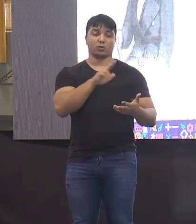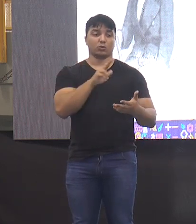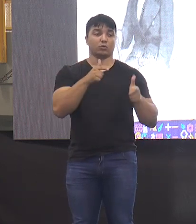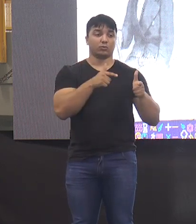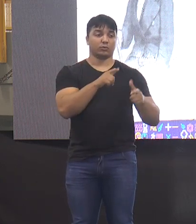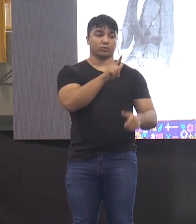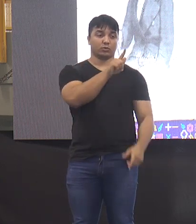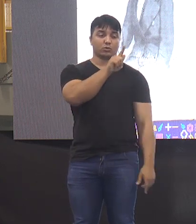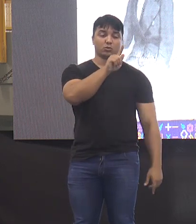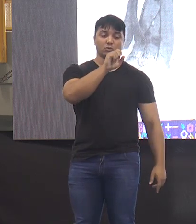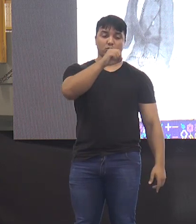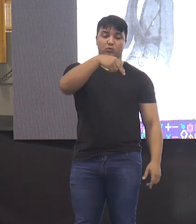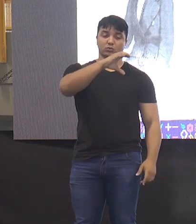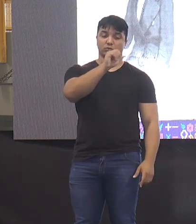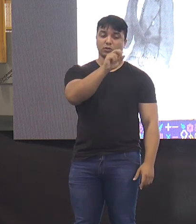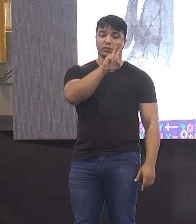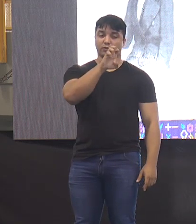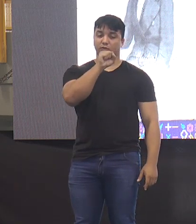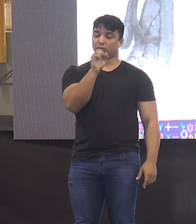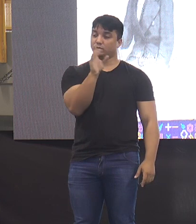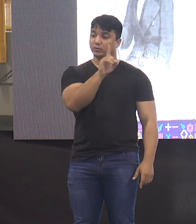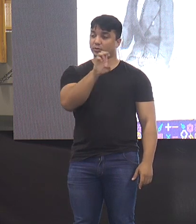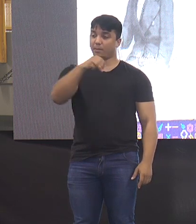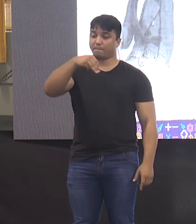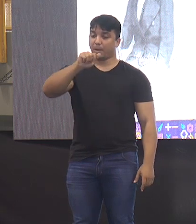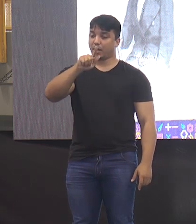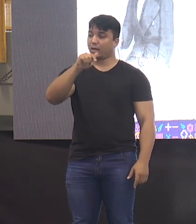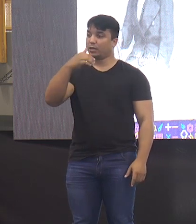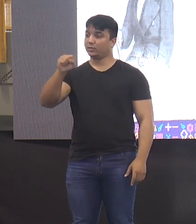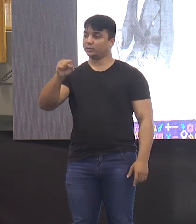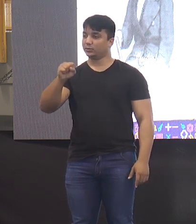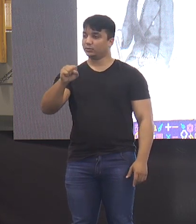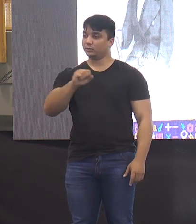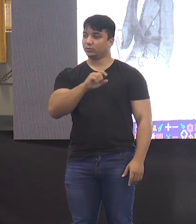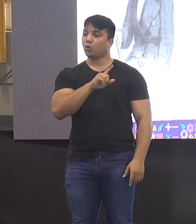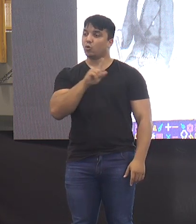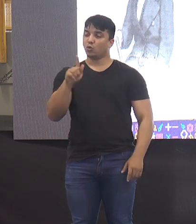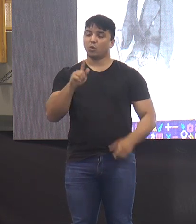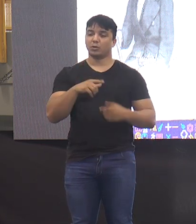do Gonçalves de Magalhães, Suspiros Poéticos e Saudades,